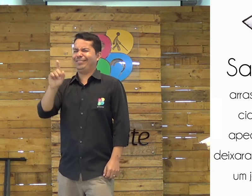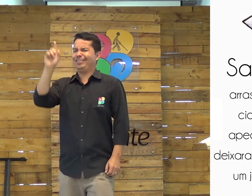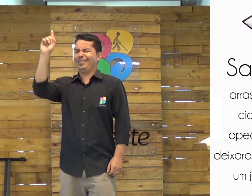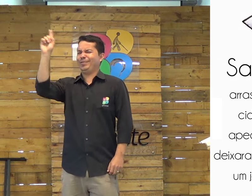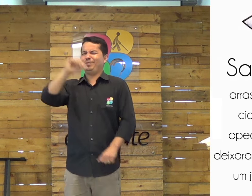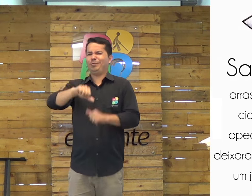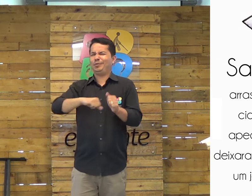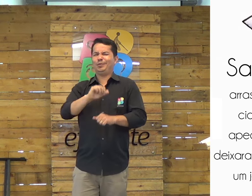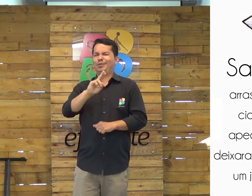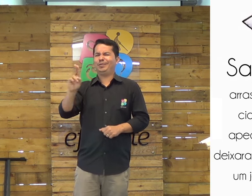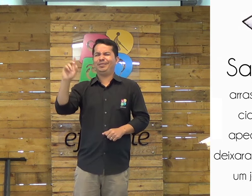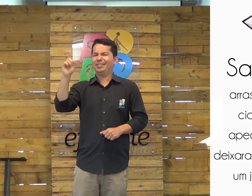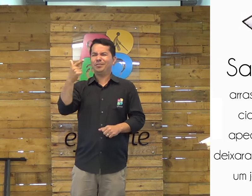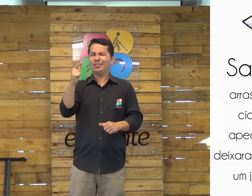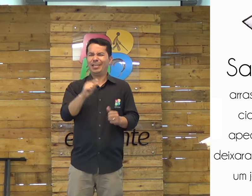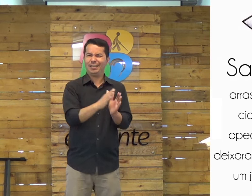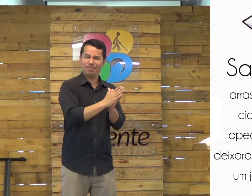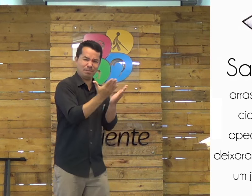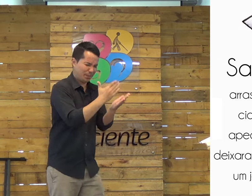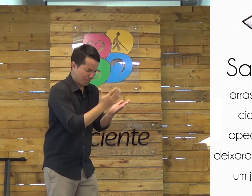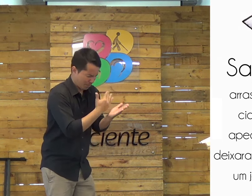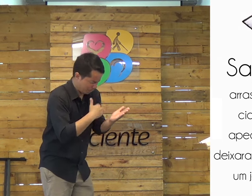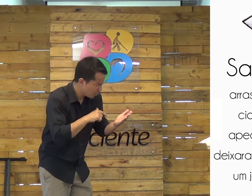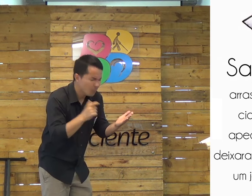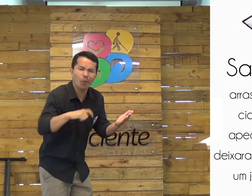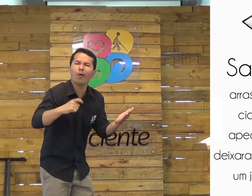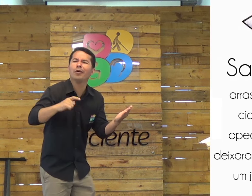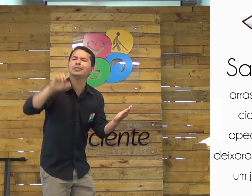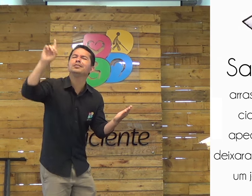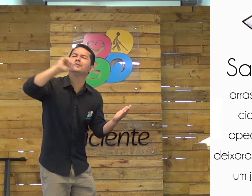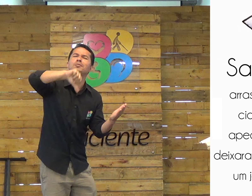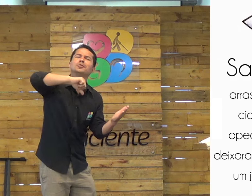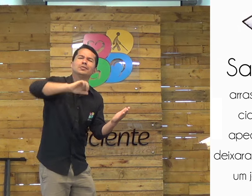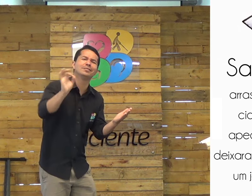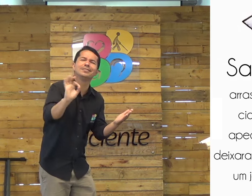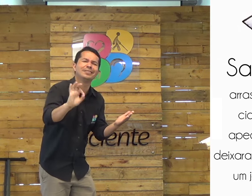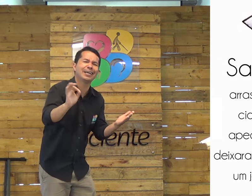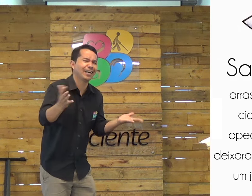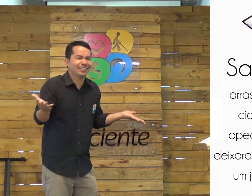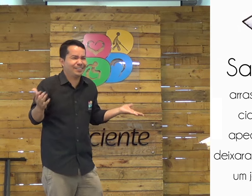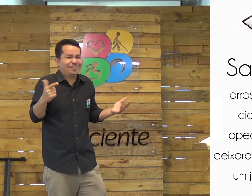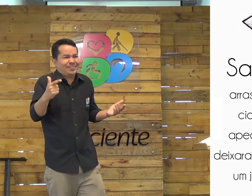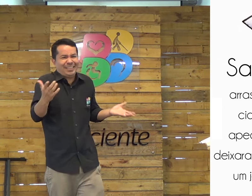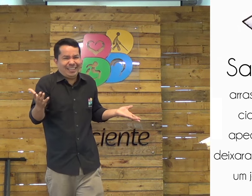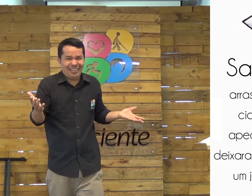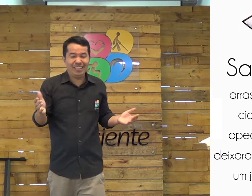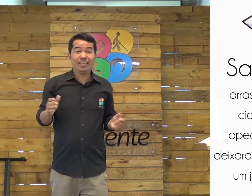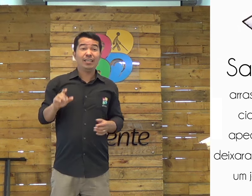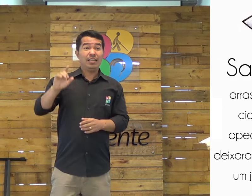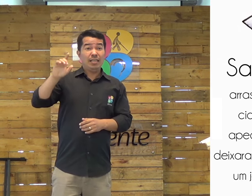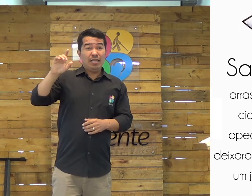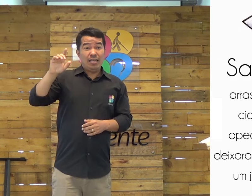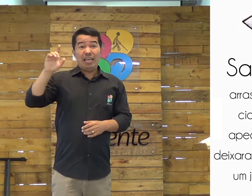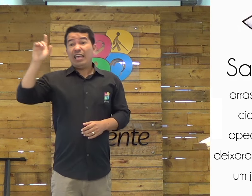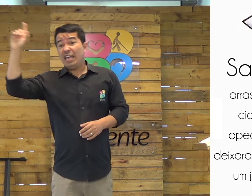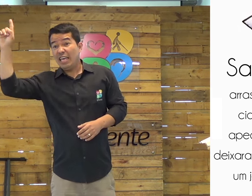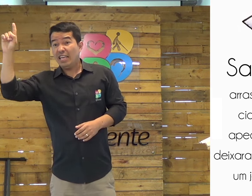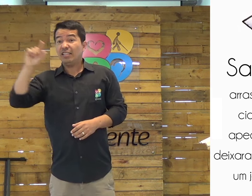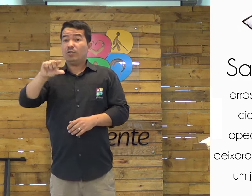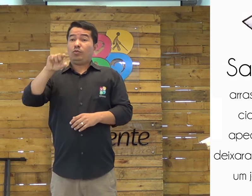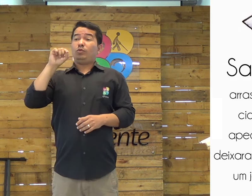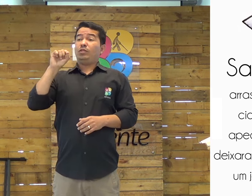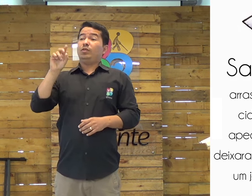não é isso, tá? Não, Deus mudou o nome de ninguém, não mudou o nome dele. Na Bíblia você pode estar procurando, mas você não vai encontrar, tá?